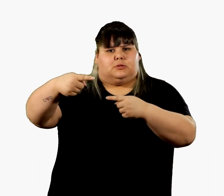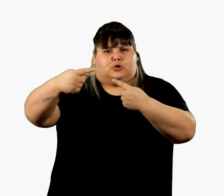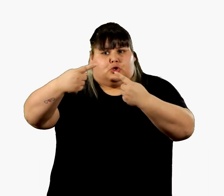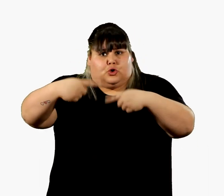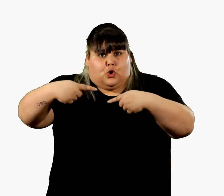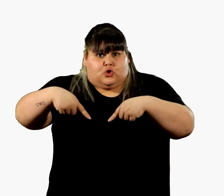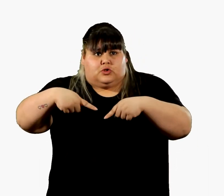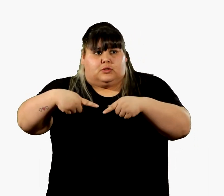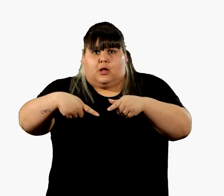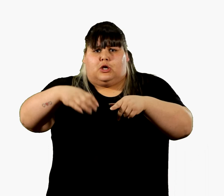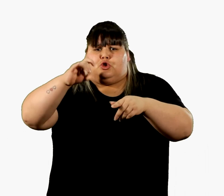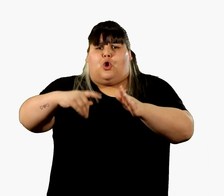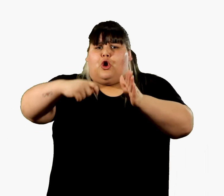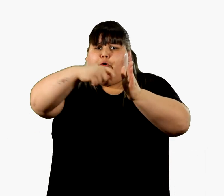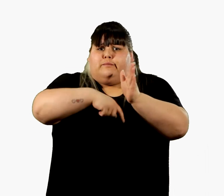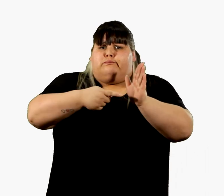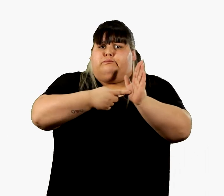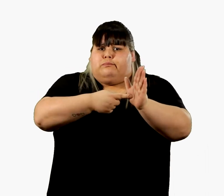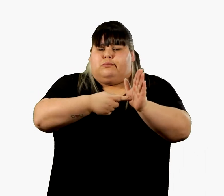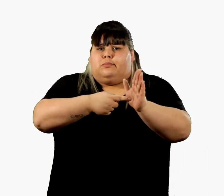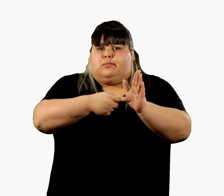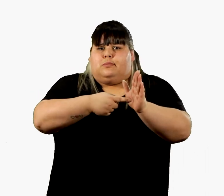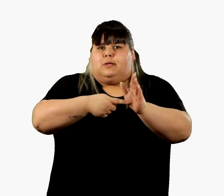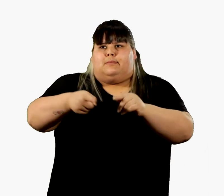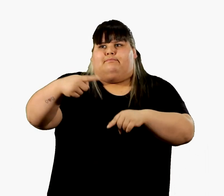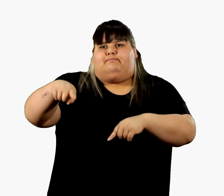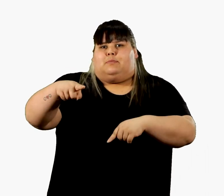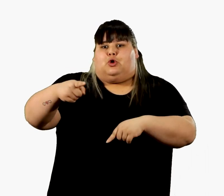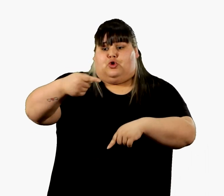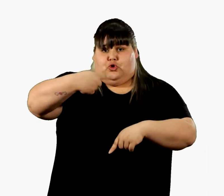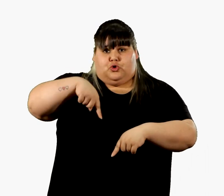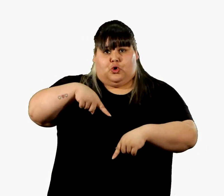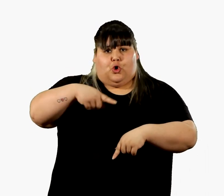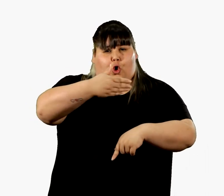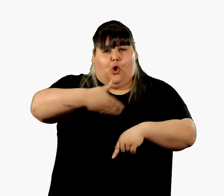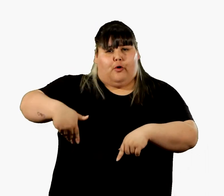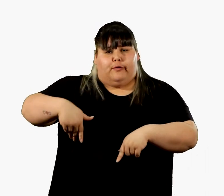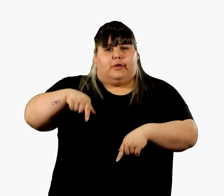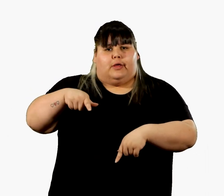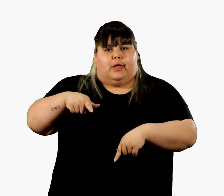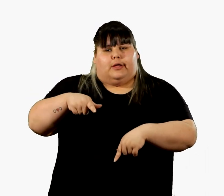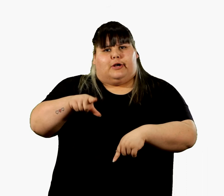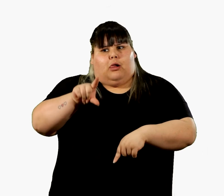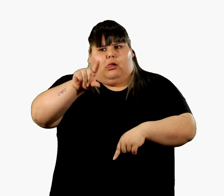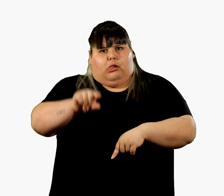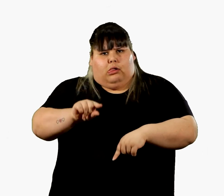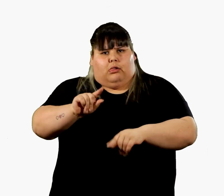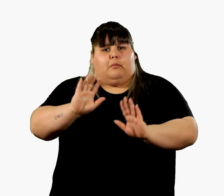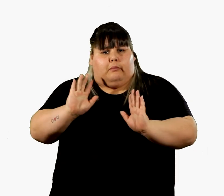tratados es a lo que este gobierno tan insignificante como se quiera nunca se